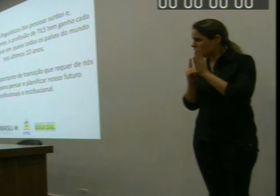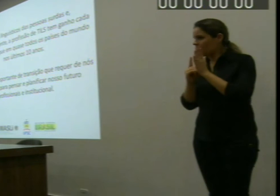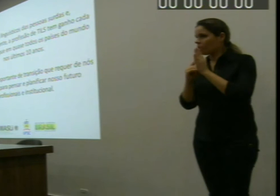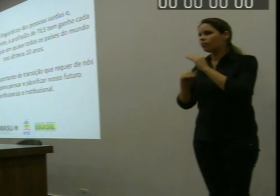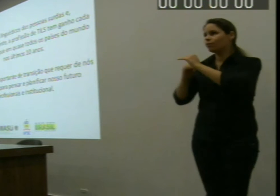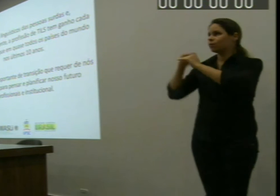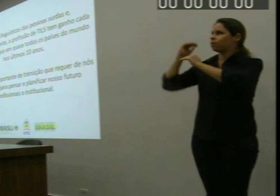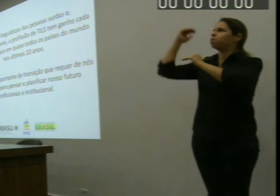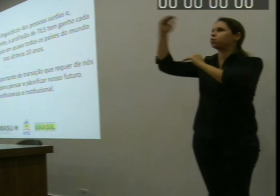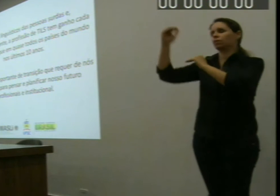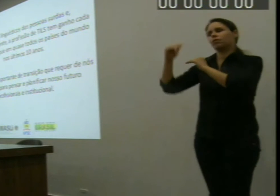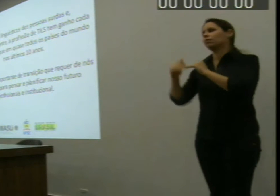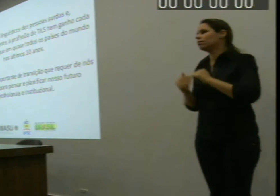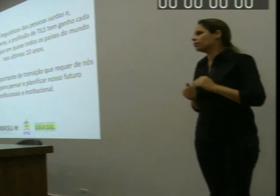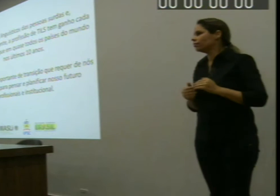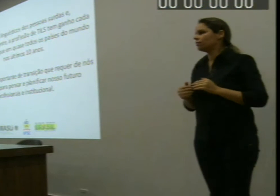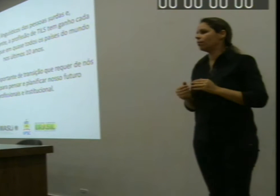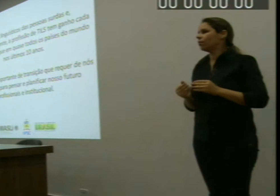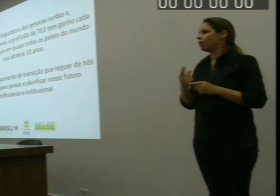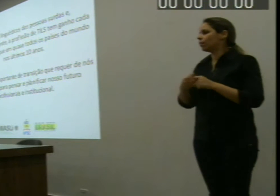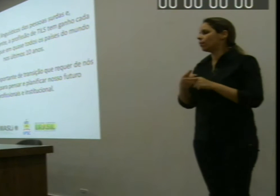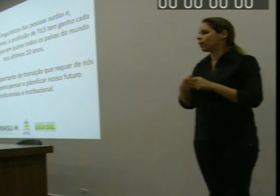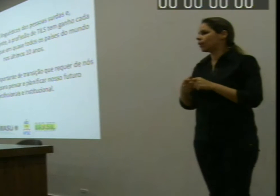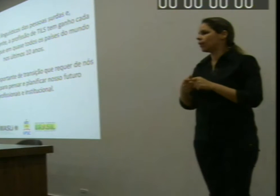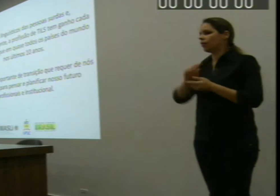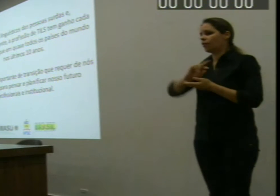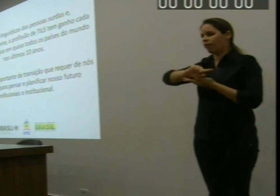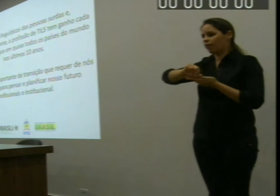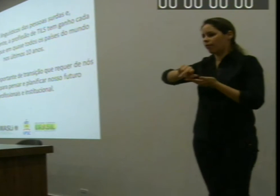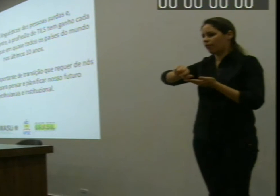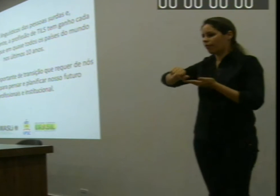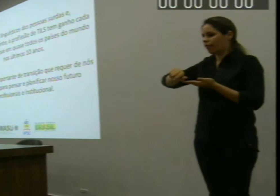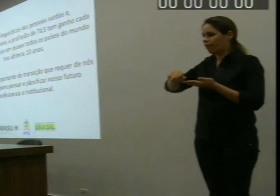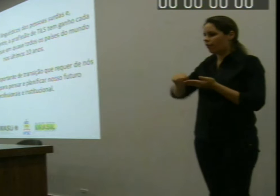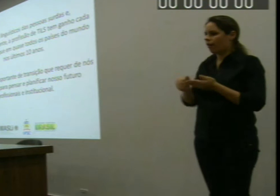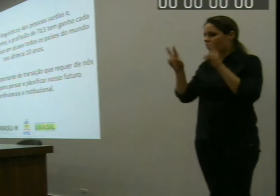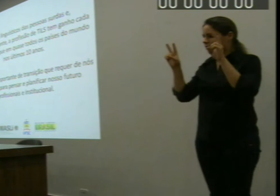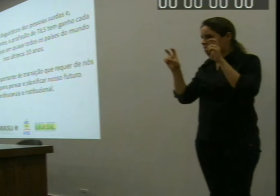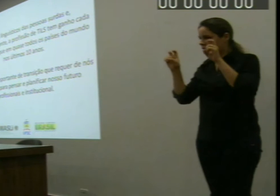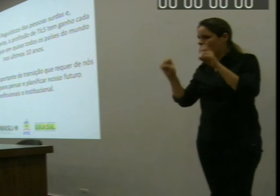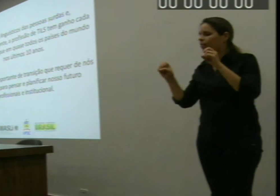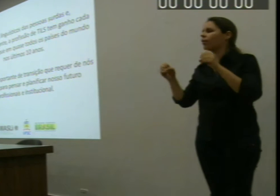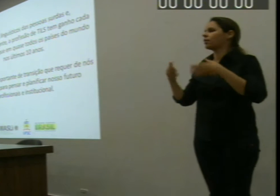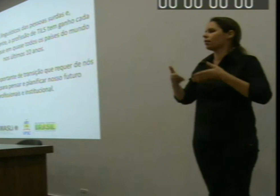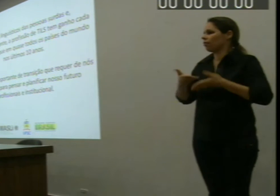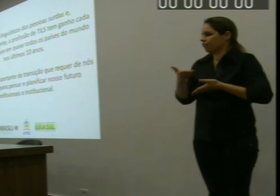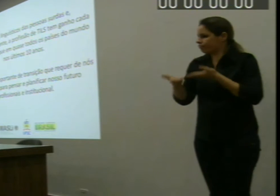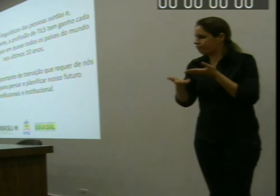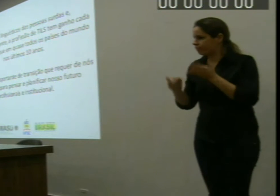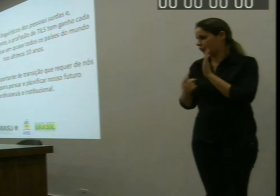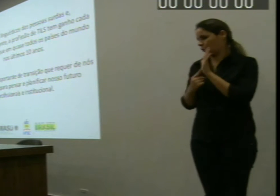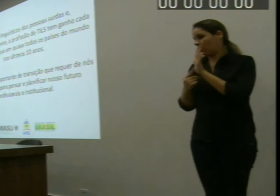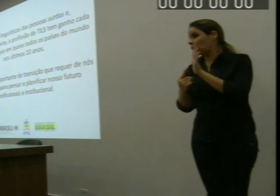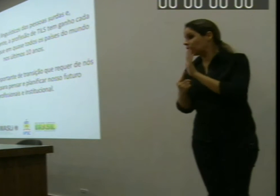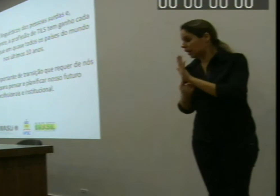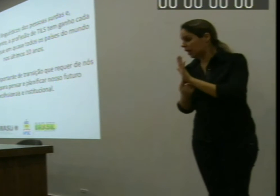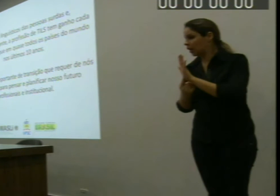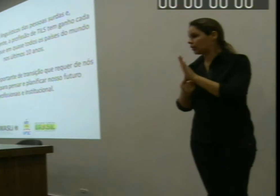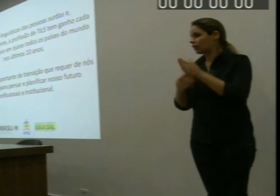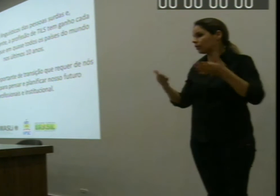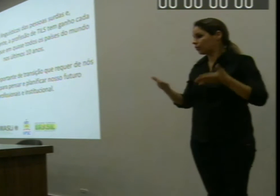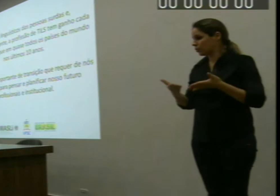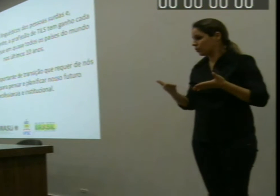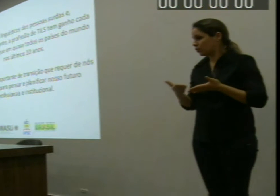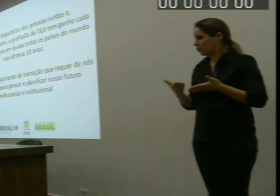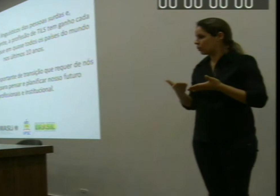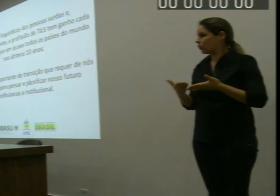grande que muitas das coisas que que que foram proporcionadas a nós hoje a gente se depara